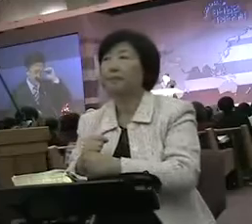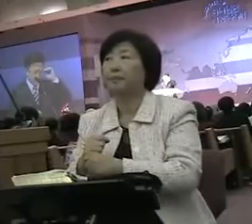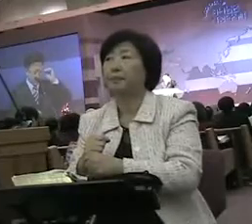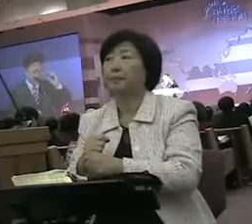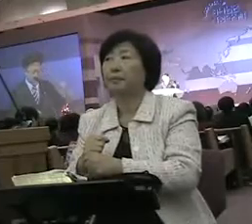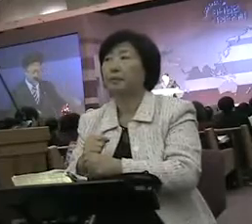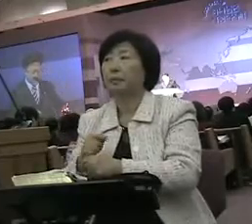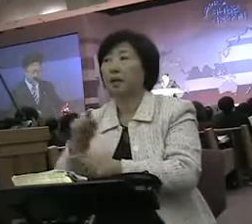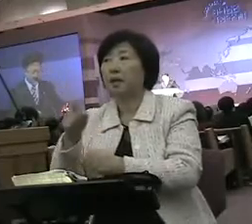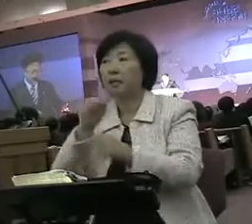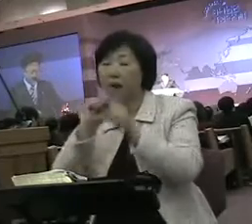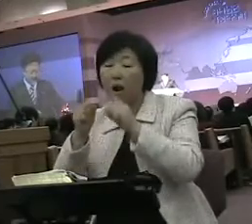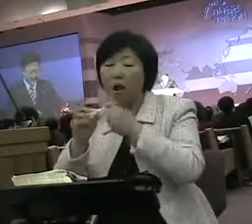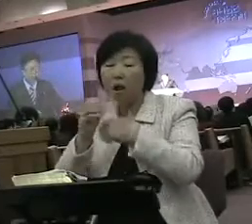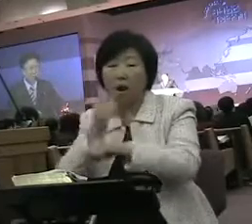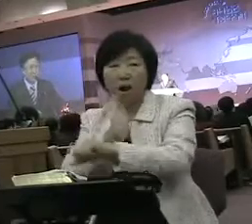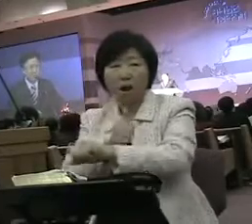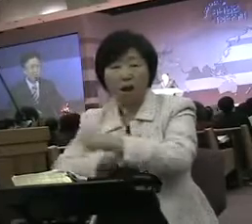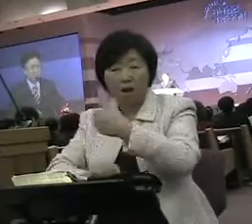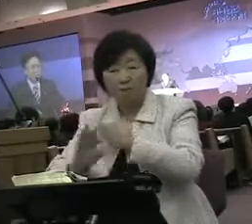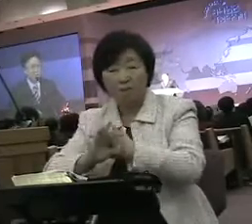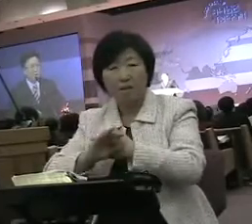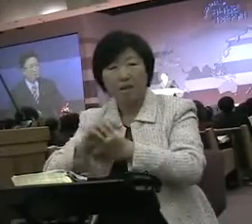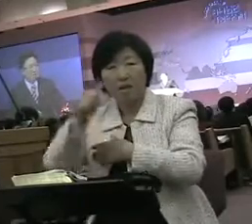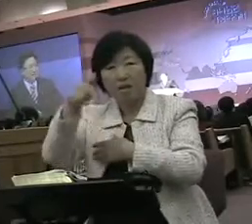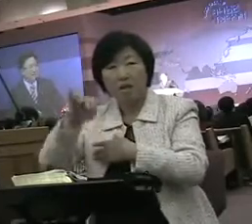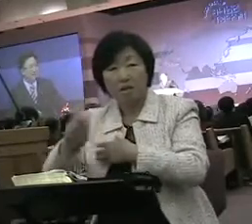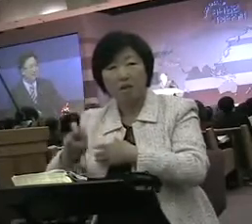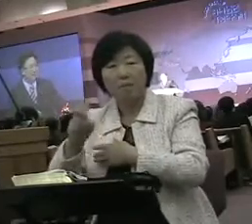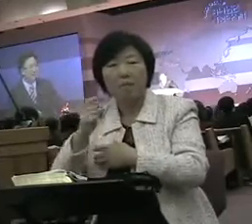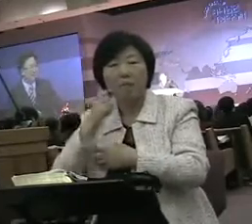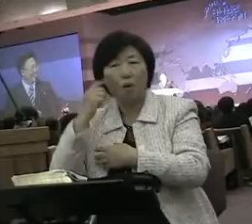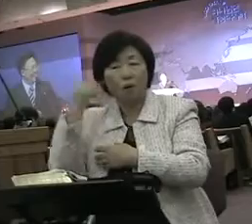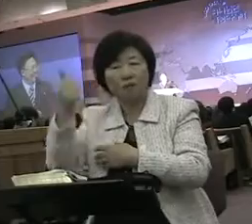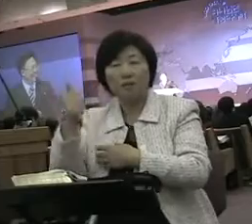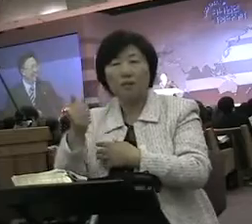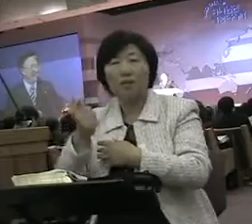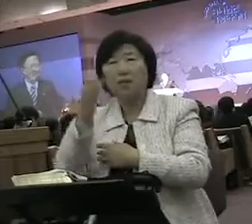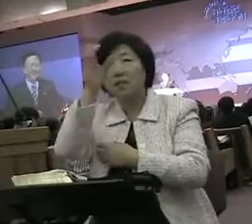제가 이런 이야기를 하면, 야, 김 목사가 또 신학교 하나 만들려나 보다.